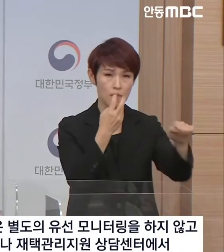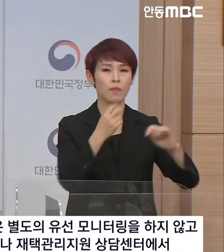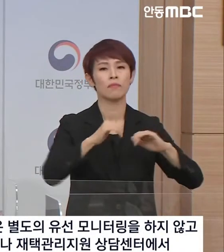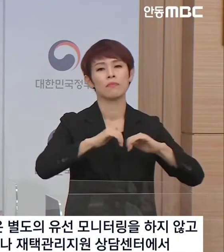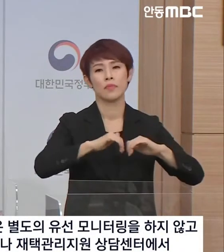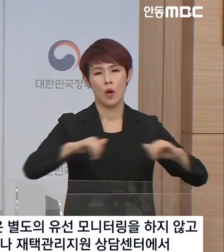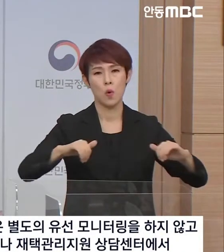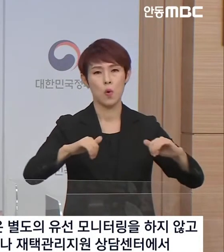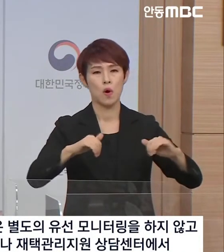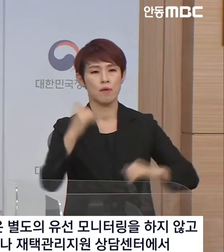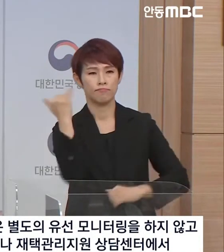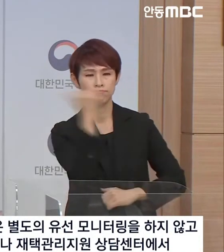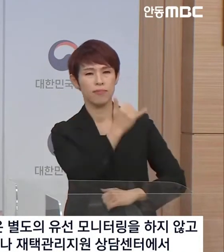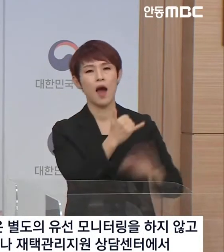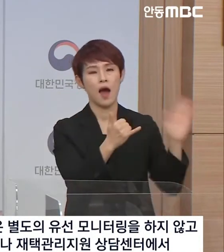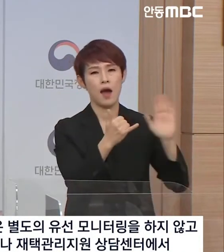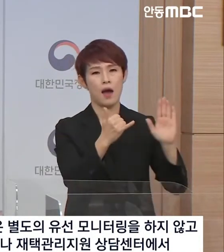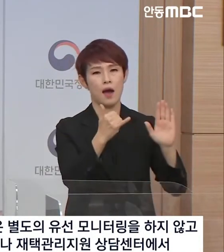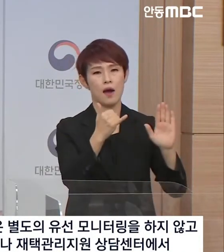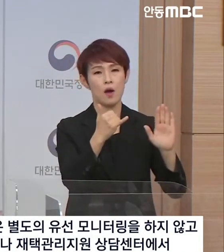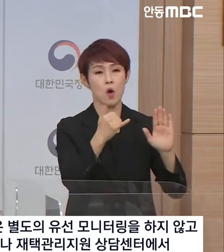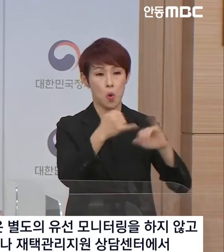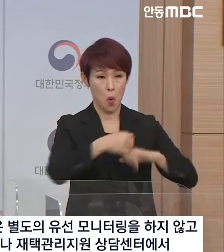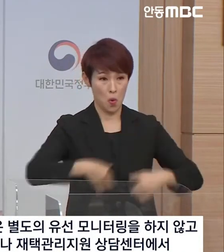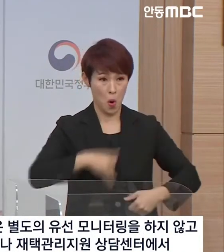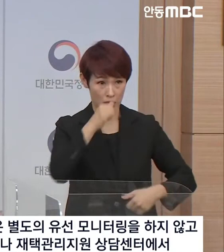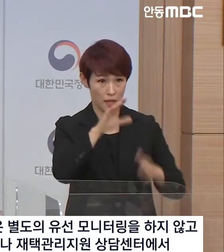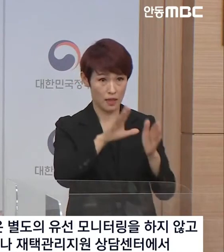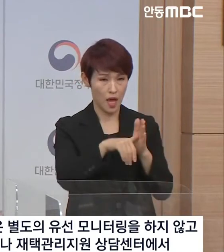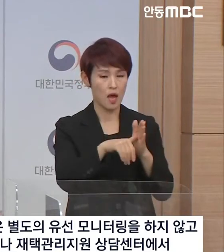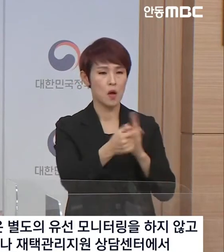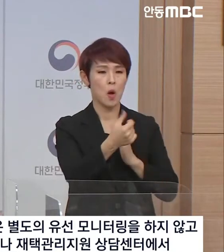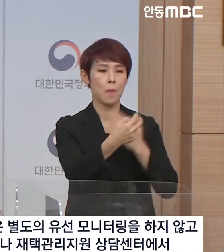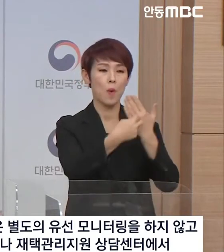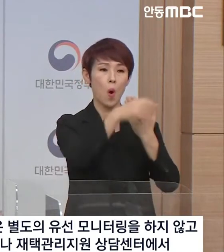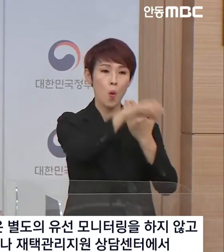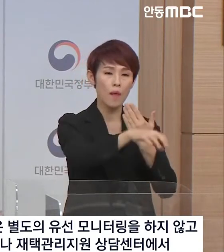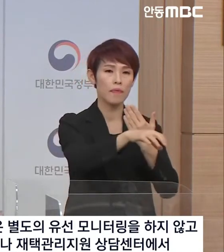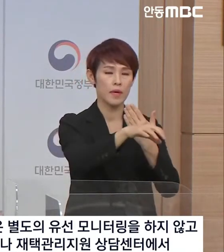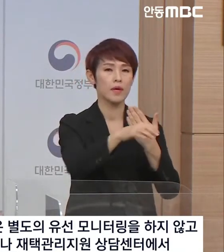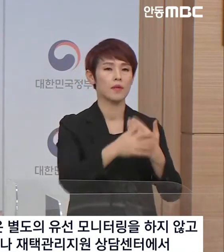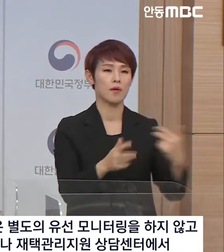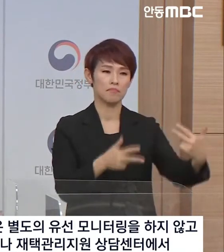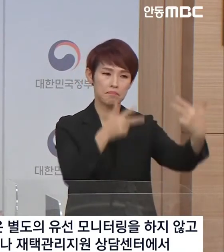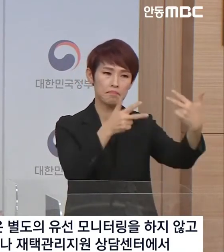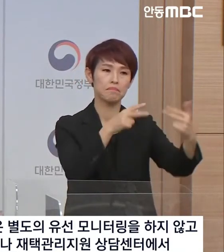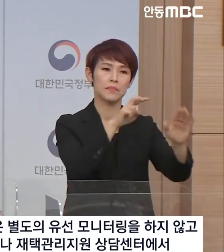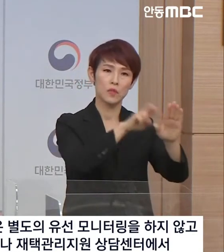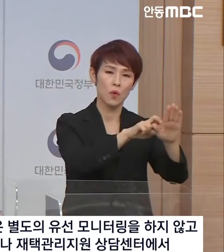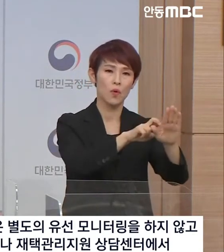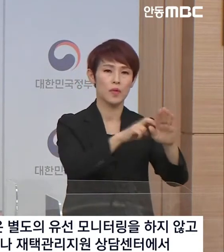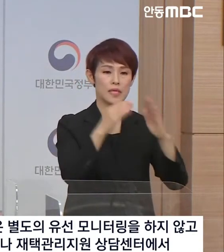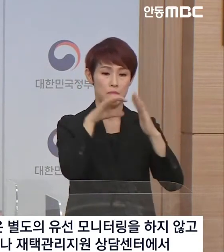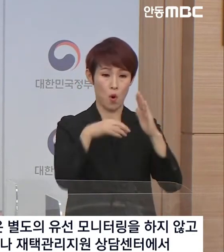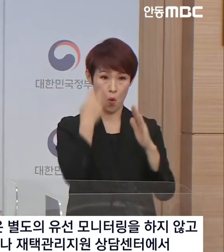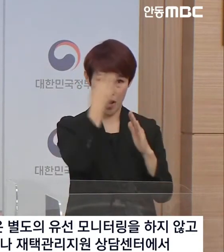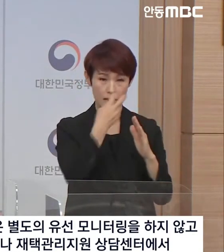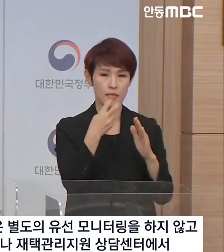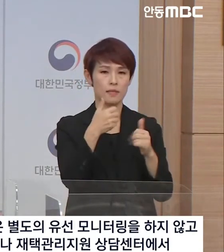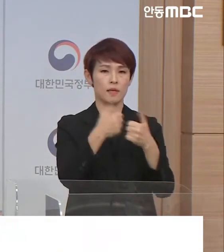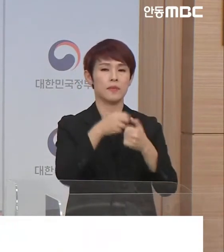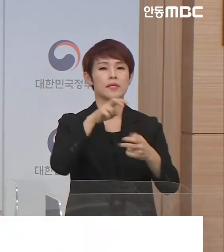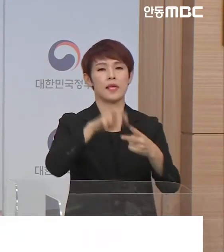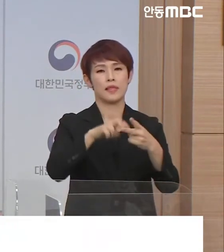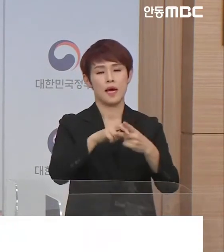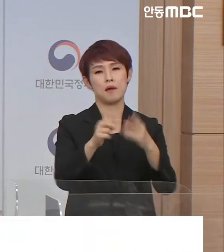별도의 유선 모니터링을 하지 않고 필요한 경우 동네 병원의 비대면 진료나 재택관리 지원